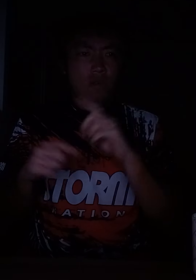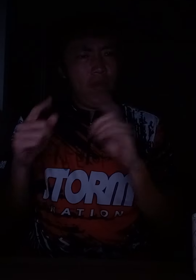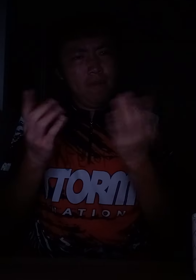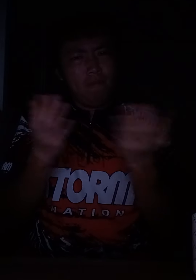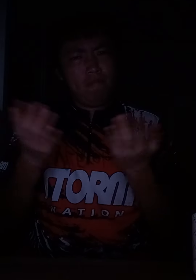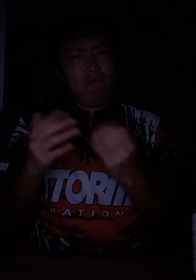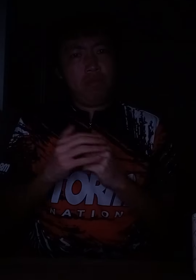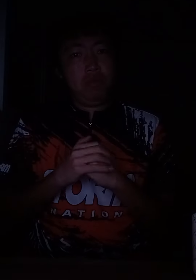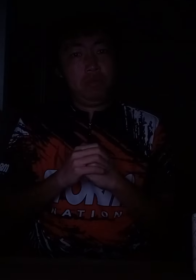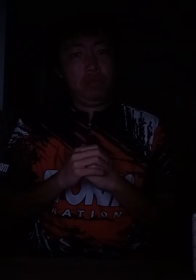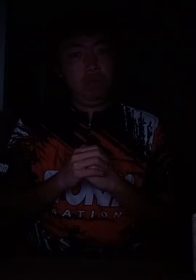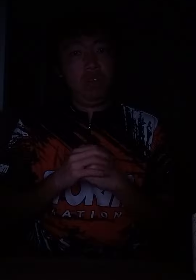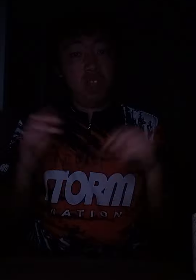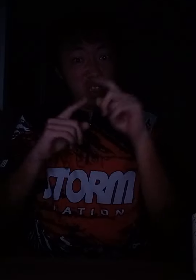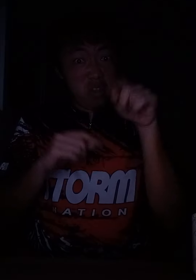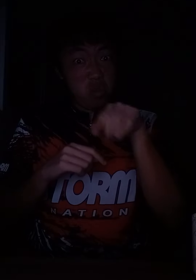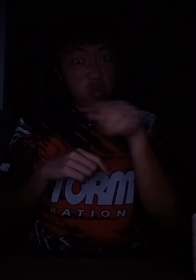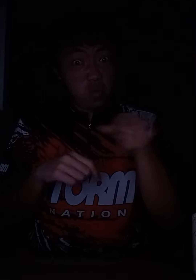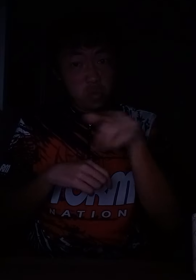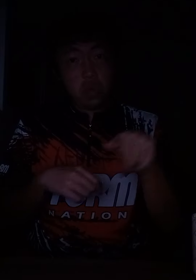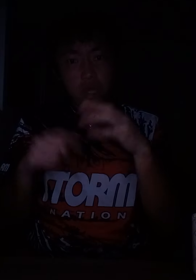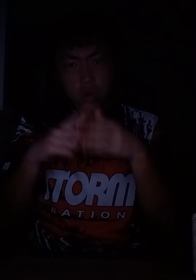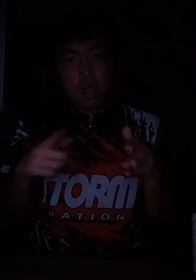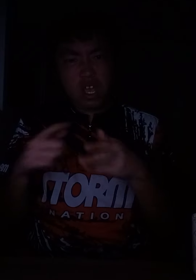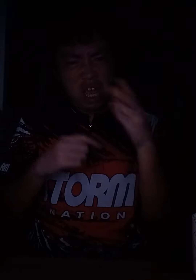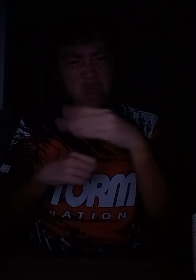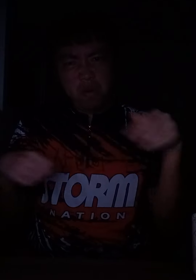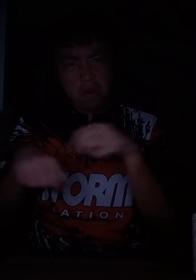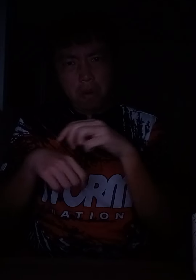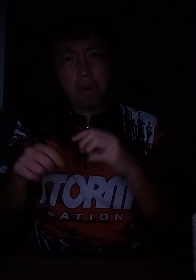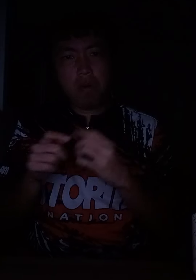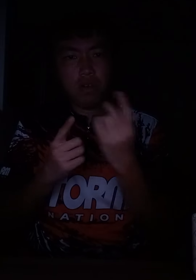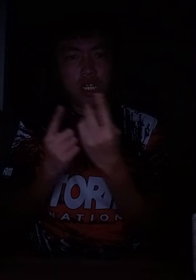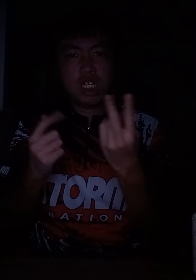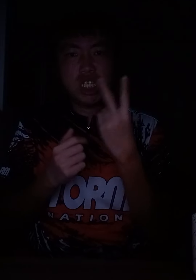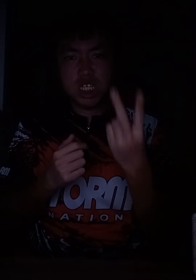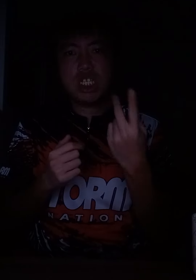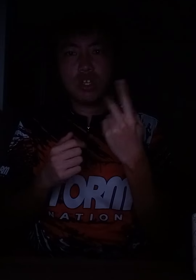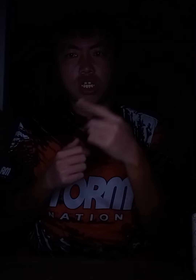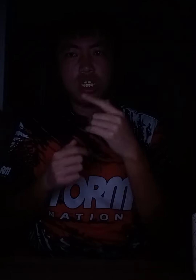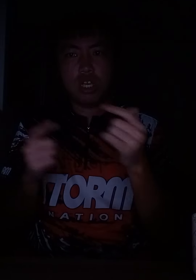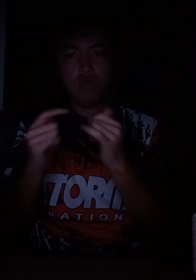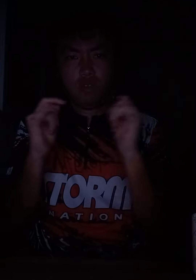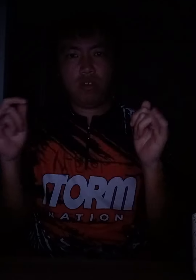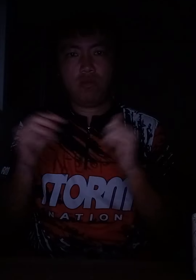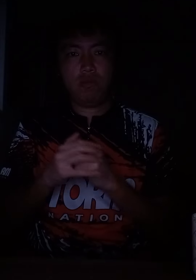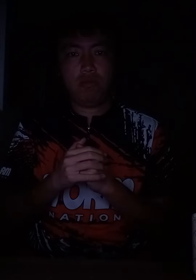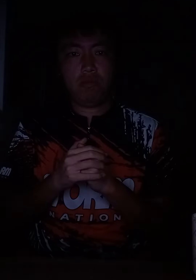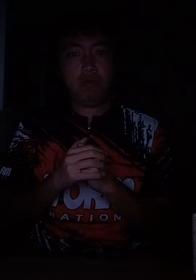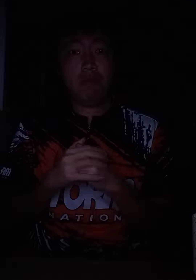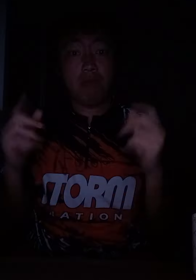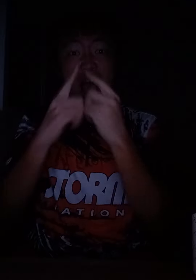없고. A씨가 영무실에 찾아와 난동을 부린 건 이틀 전 일 때문이었습니다. 마스크를 쓰지